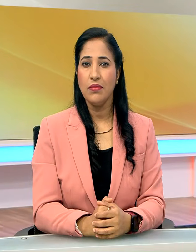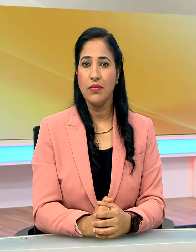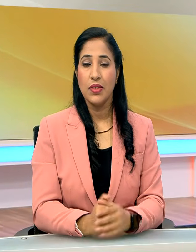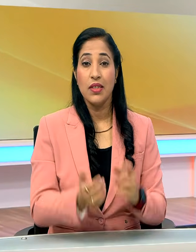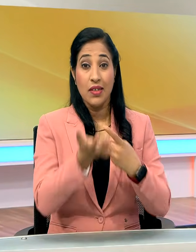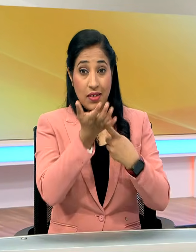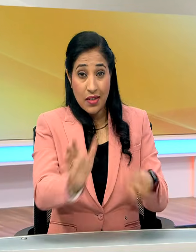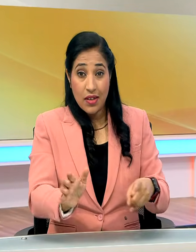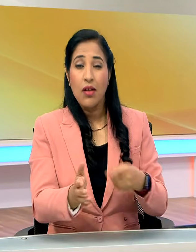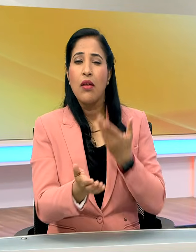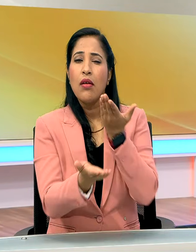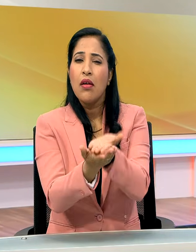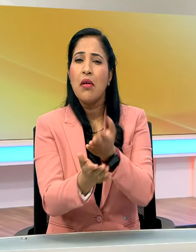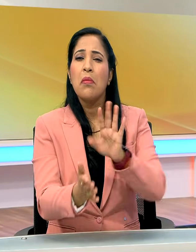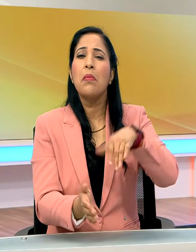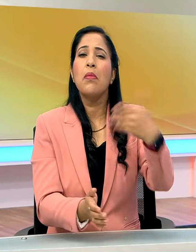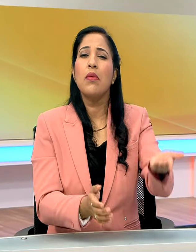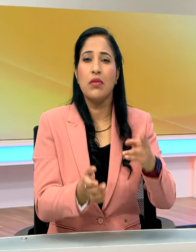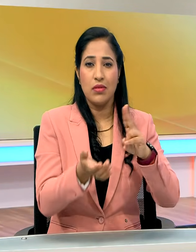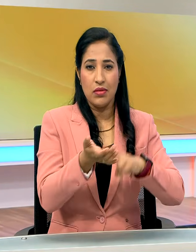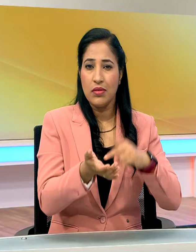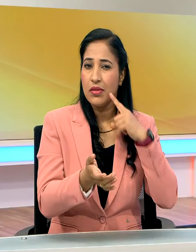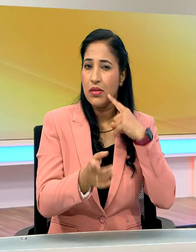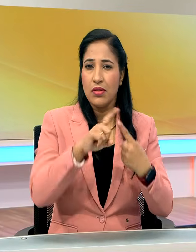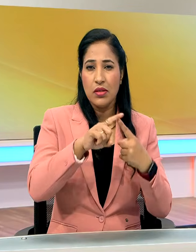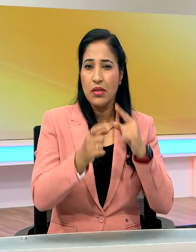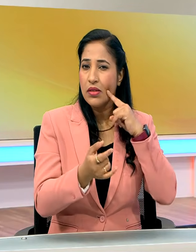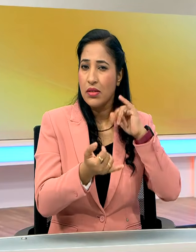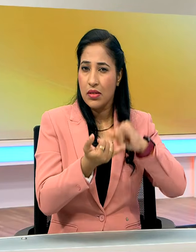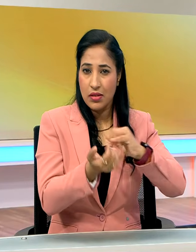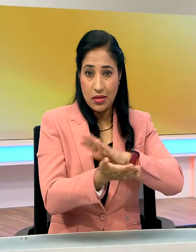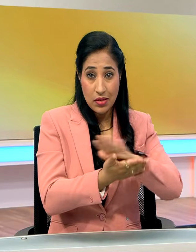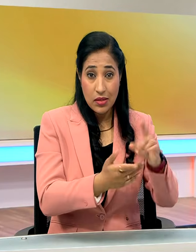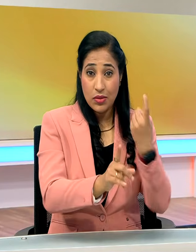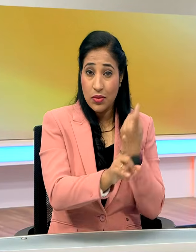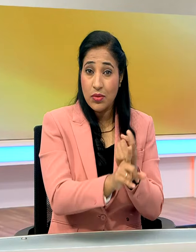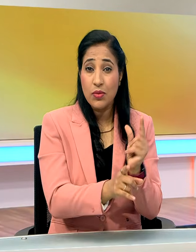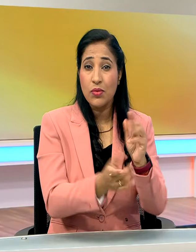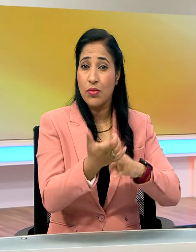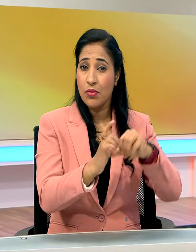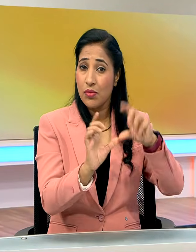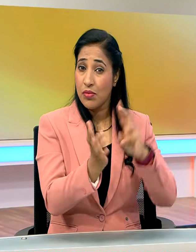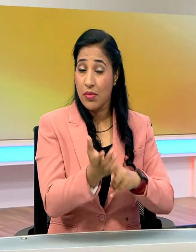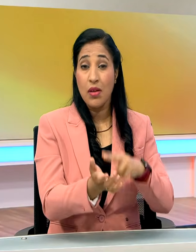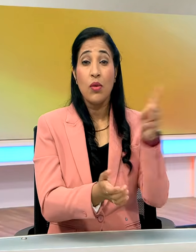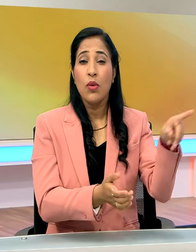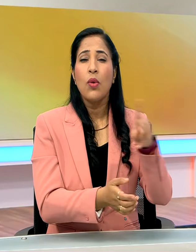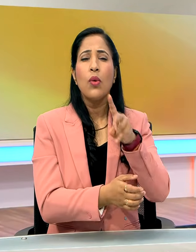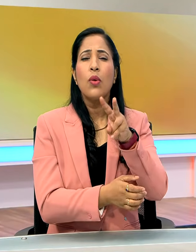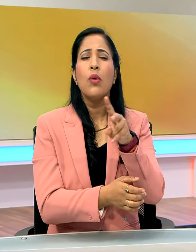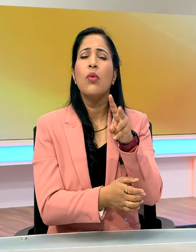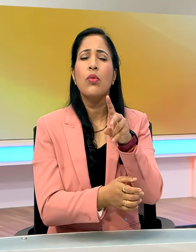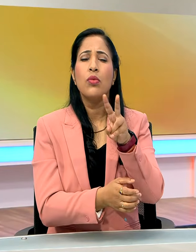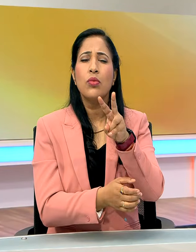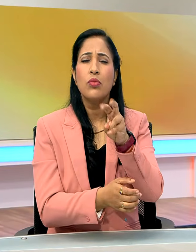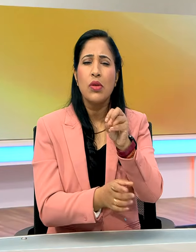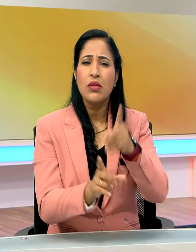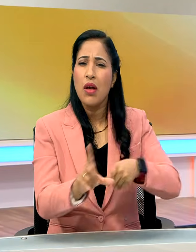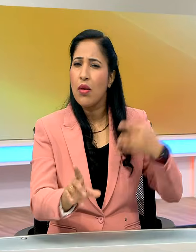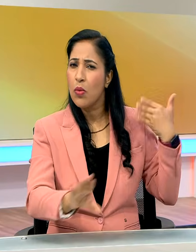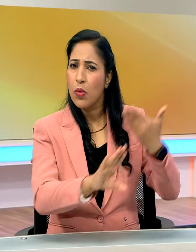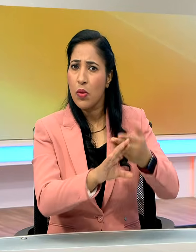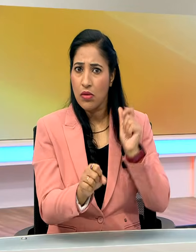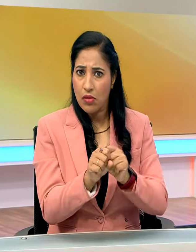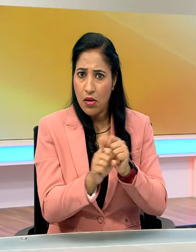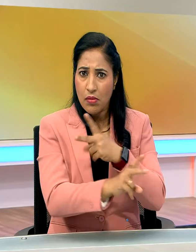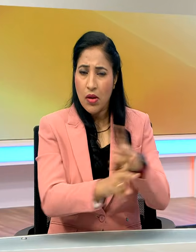और इस्तीफा सौंपने के बाद नीतीश कुमार ने करीब 2 दशक के कार्यकाल की उपलब्धियों को लोगों के सामने रखा। सोशल मीडिया एक्स पर अपने संदेश